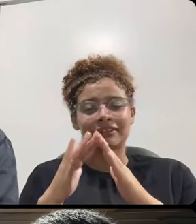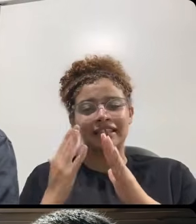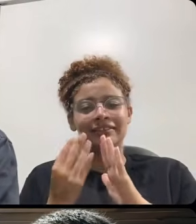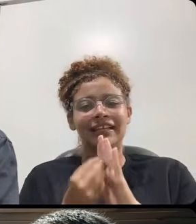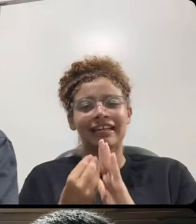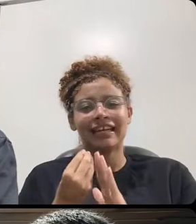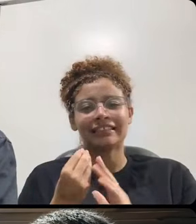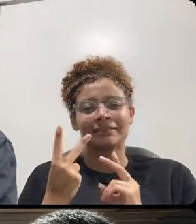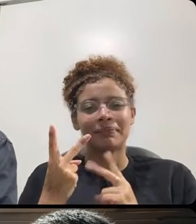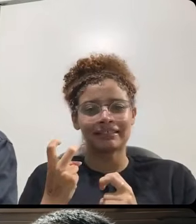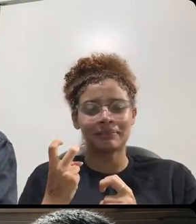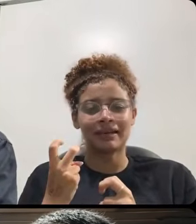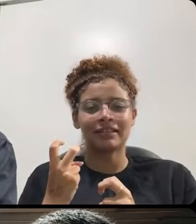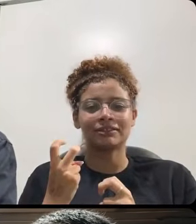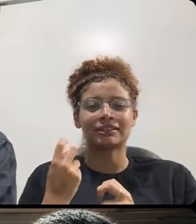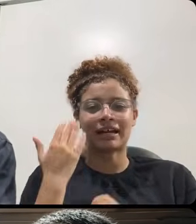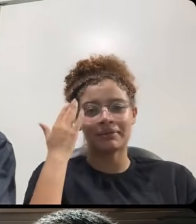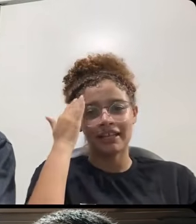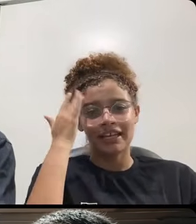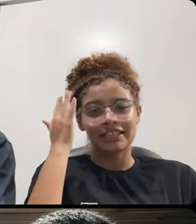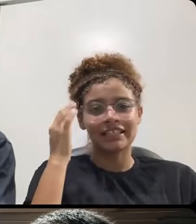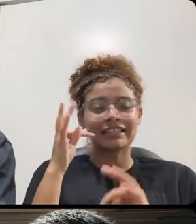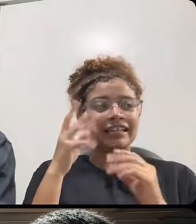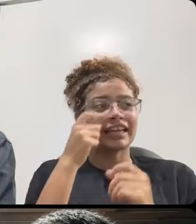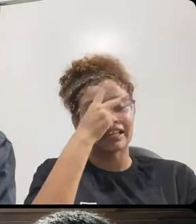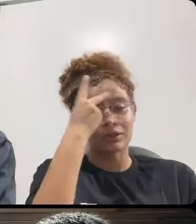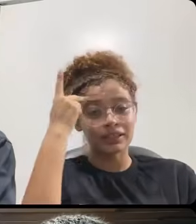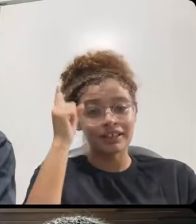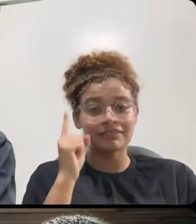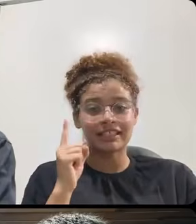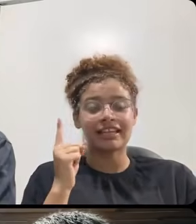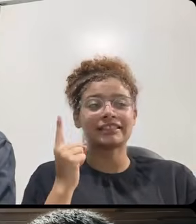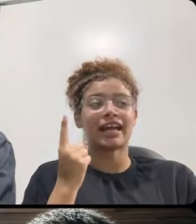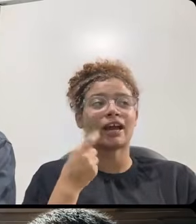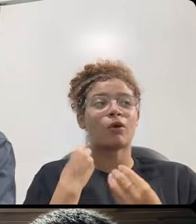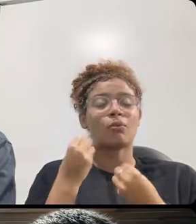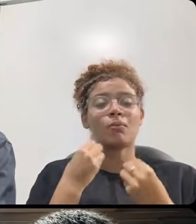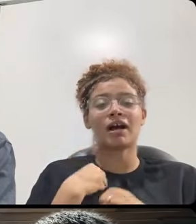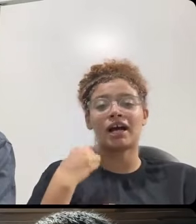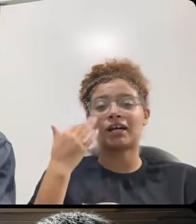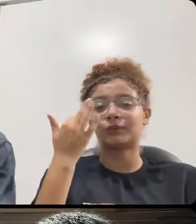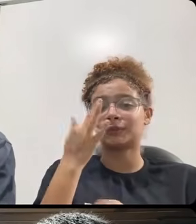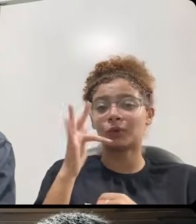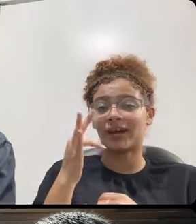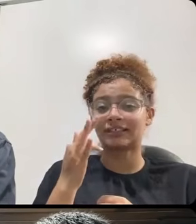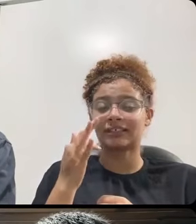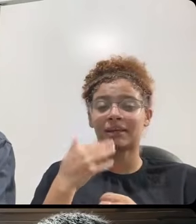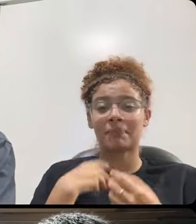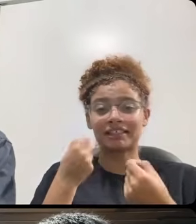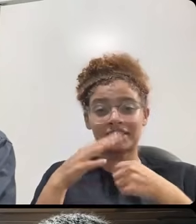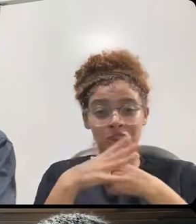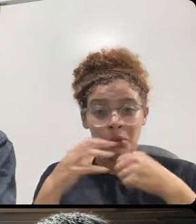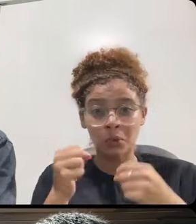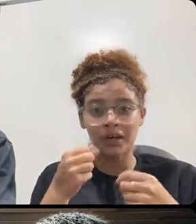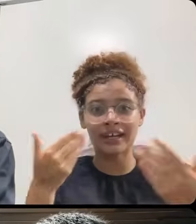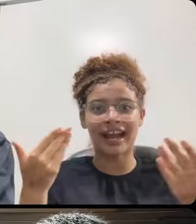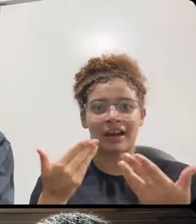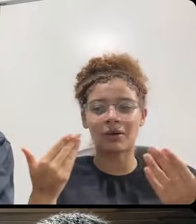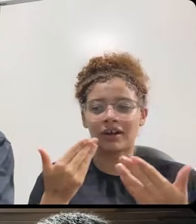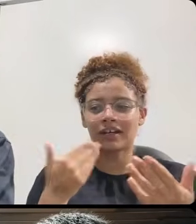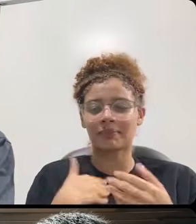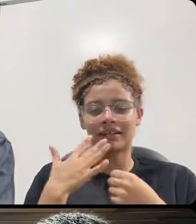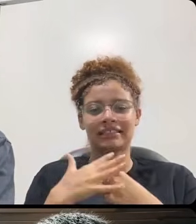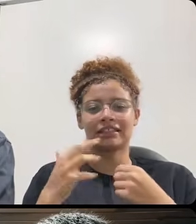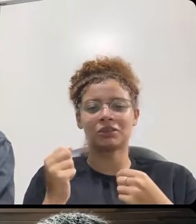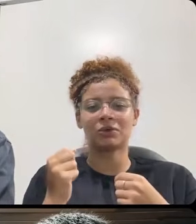das pessoas dentro da igreja de perceber isso, sabe? De entender que toda deficiência é como uma doença, que precisa de cura e